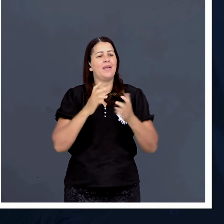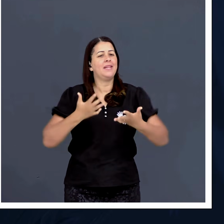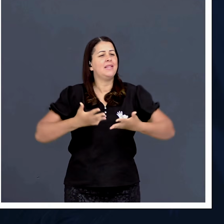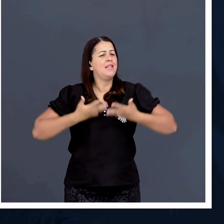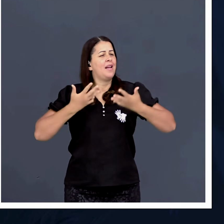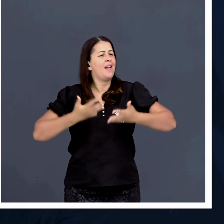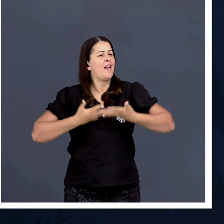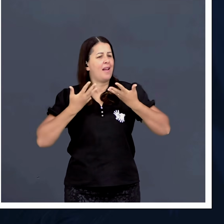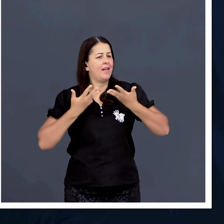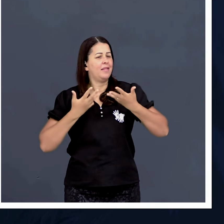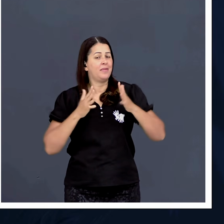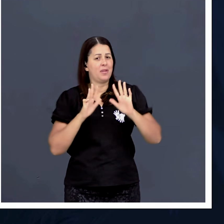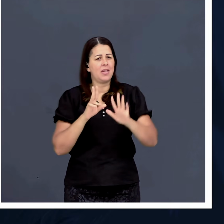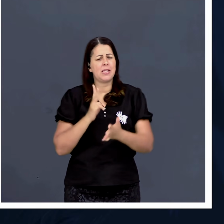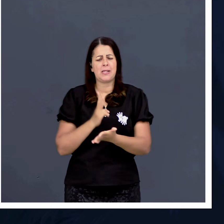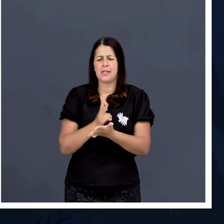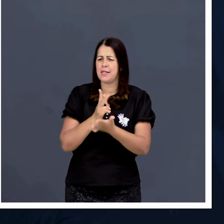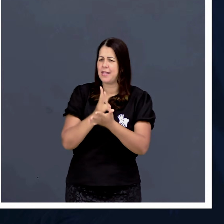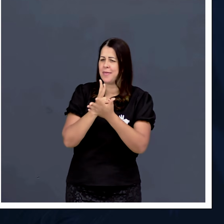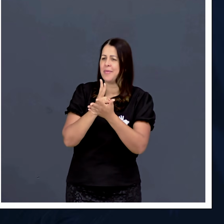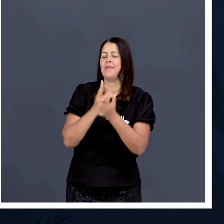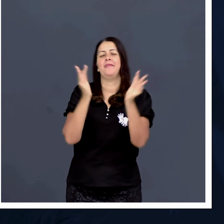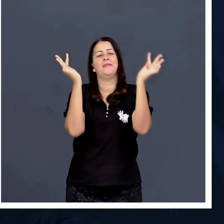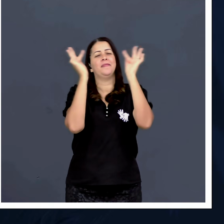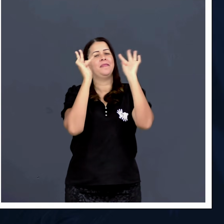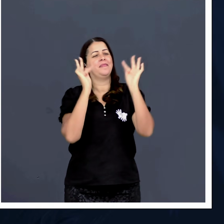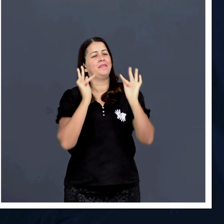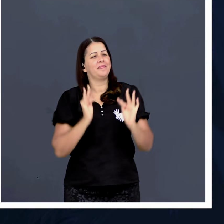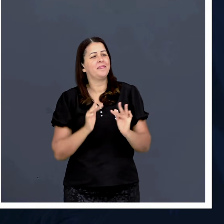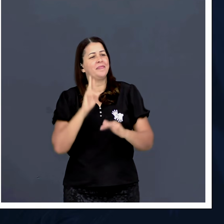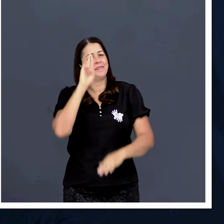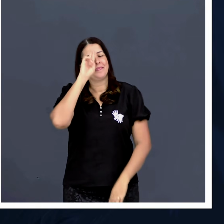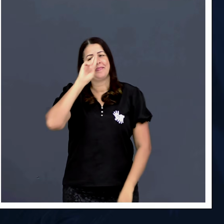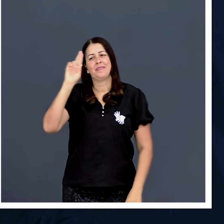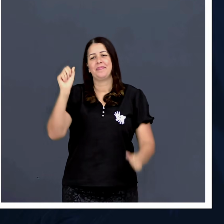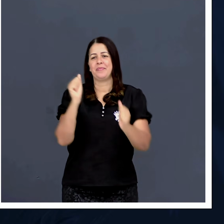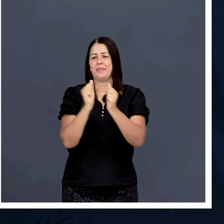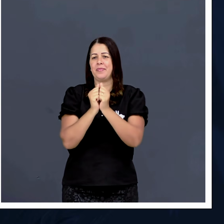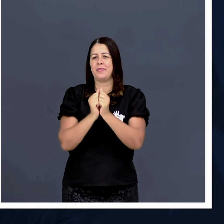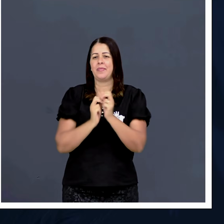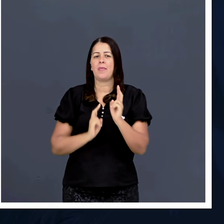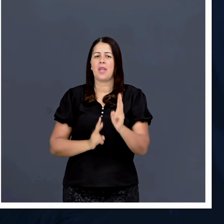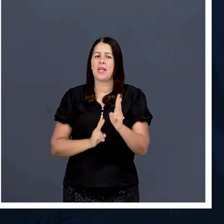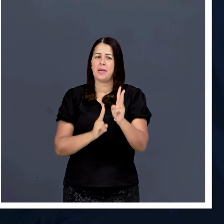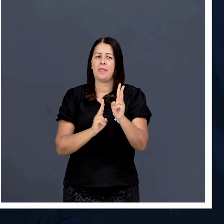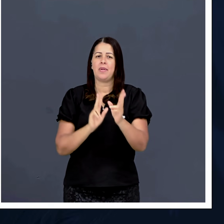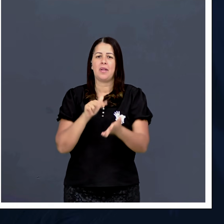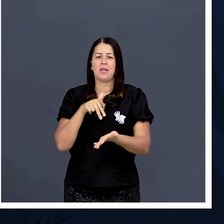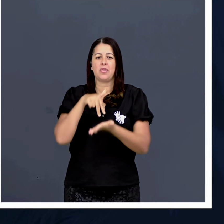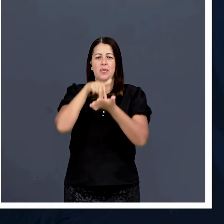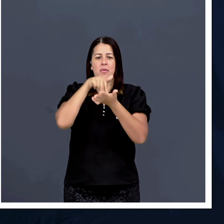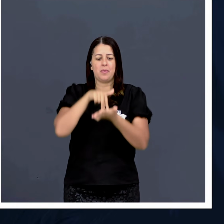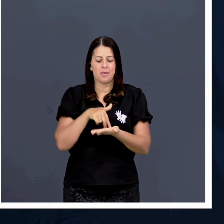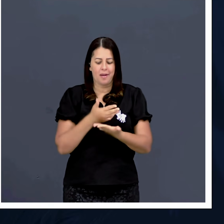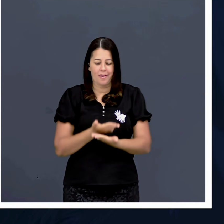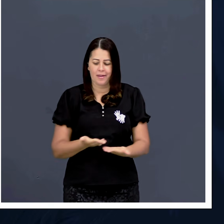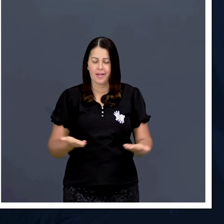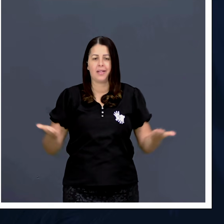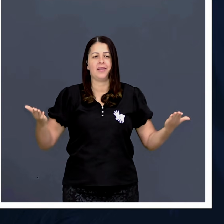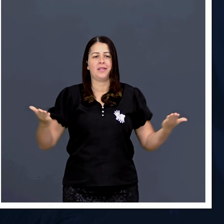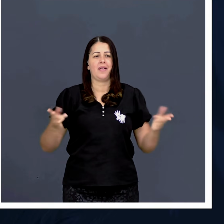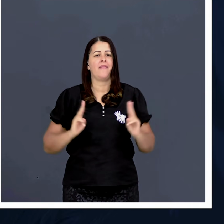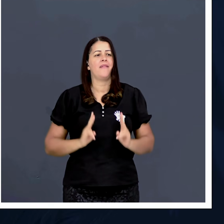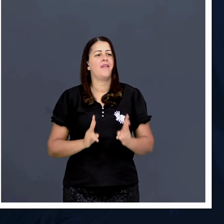alegrar. Nós devemos estar felizes no Senhor. Sempre que nós subimos aqui no altar,